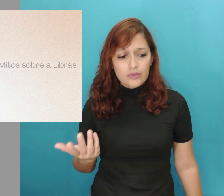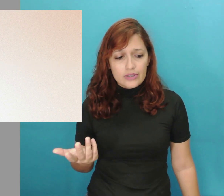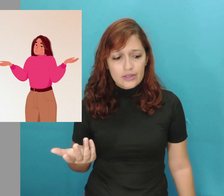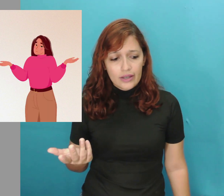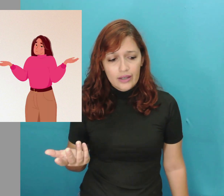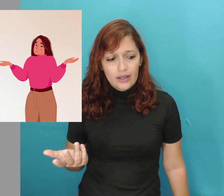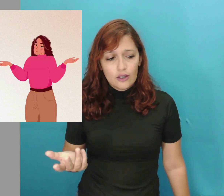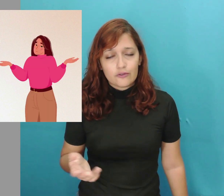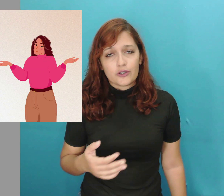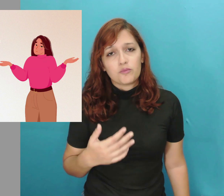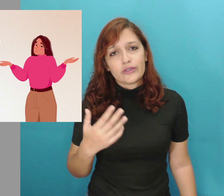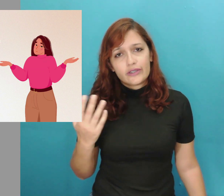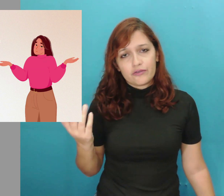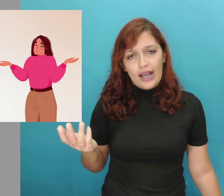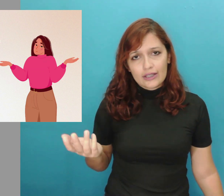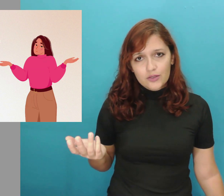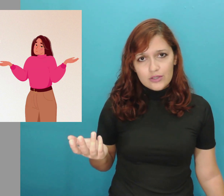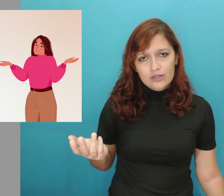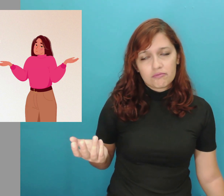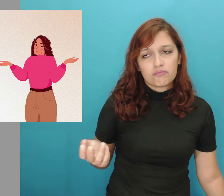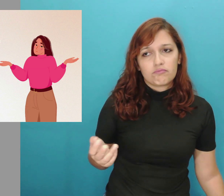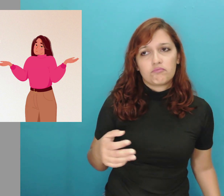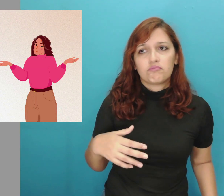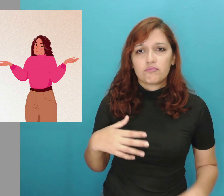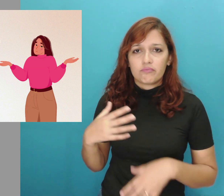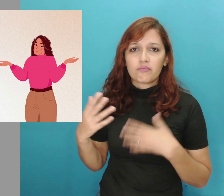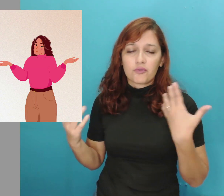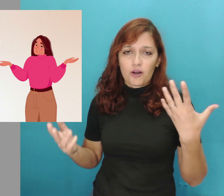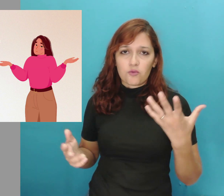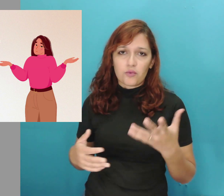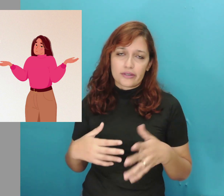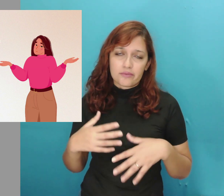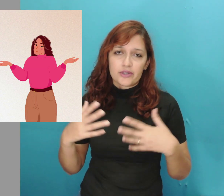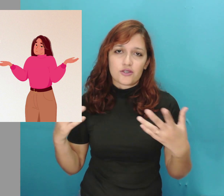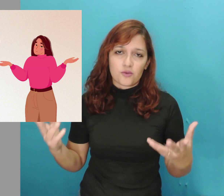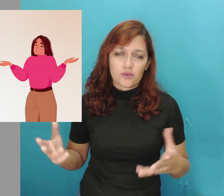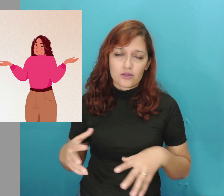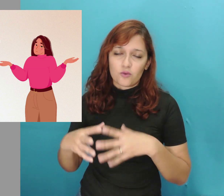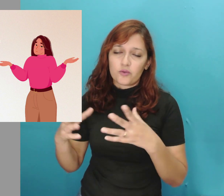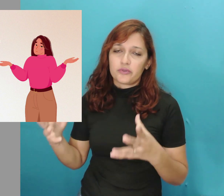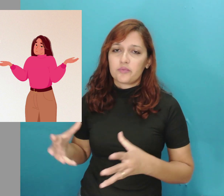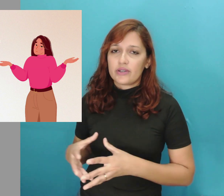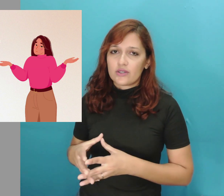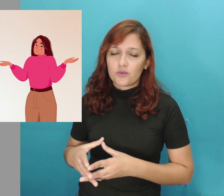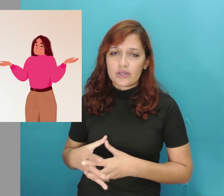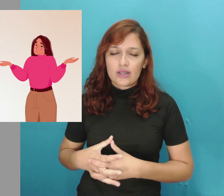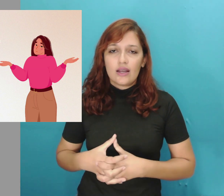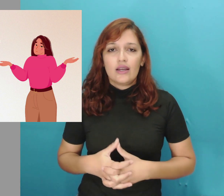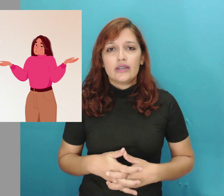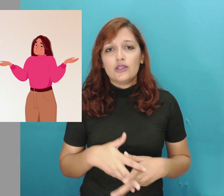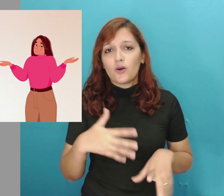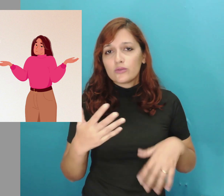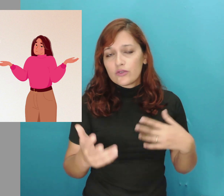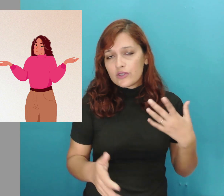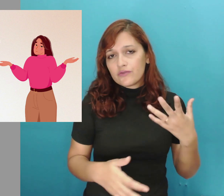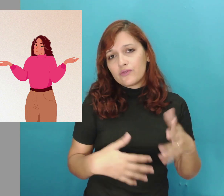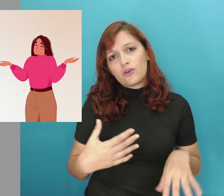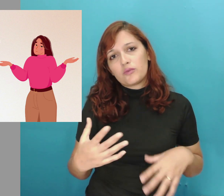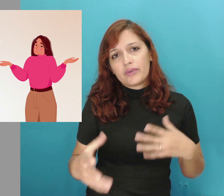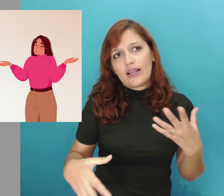Alguns foram motivados por algumas pessoas ou grupo de pessoas e outros foram pela